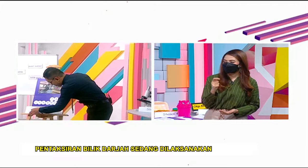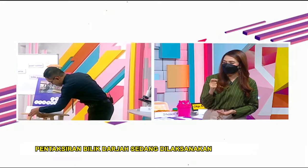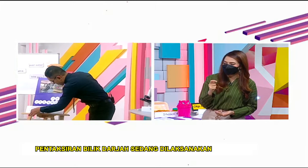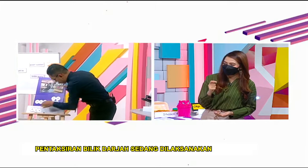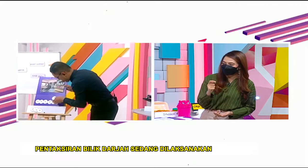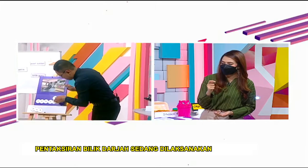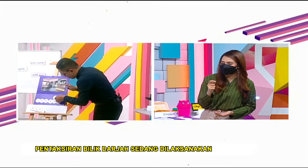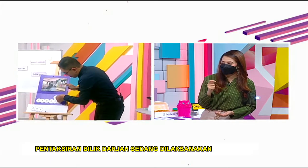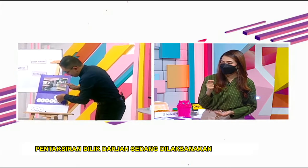Pusat.